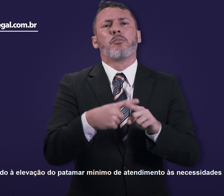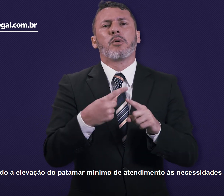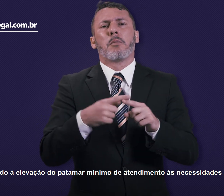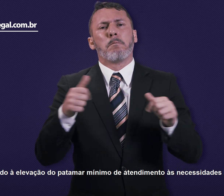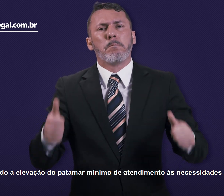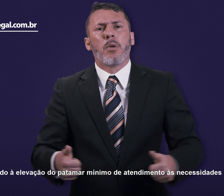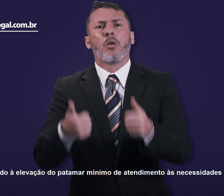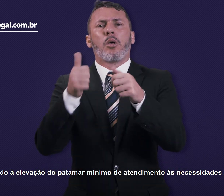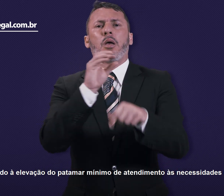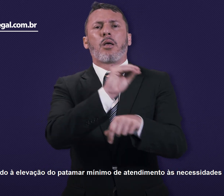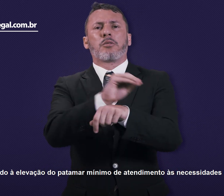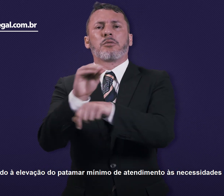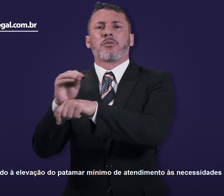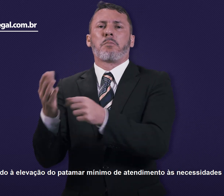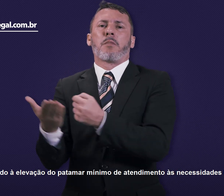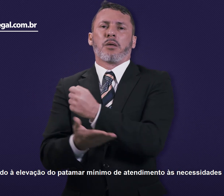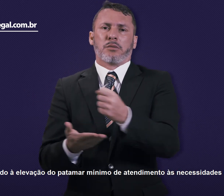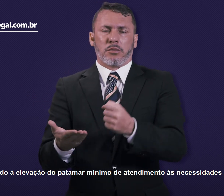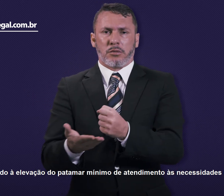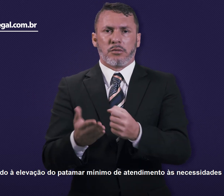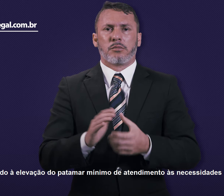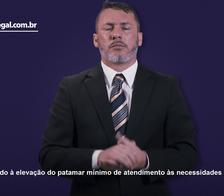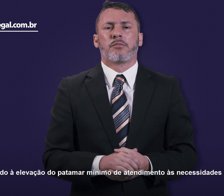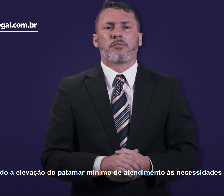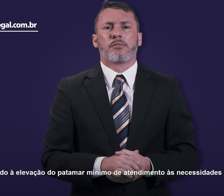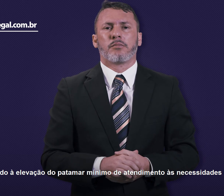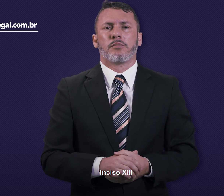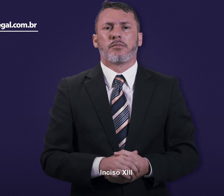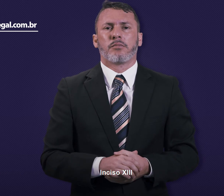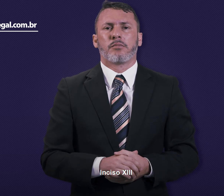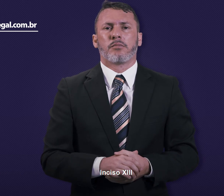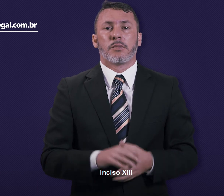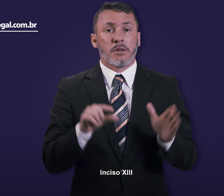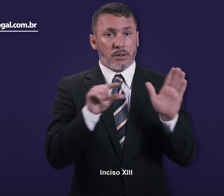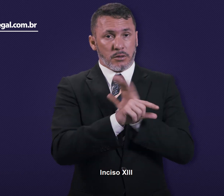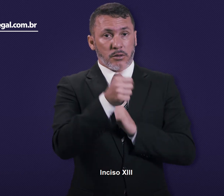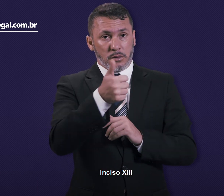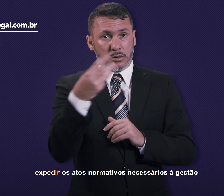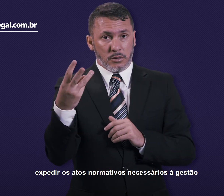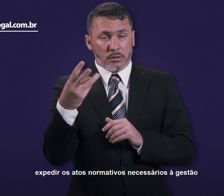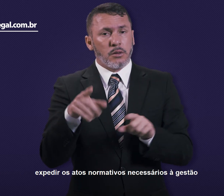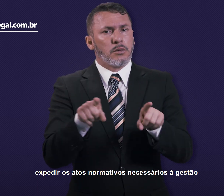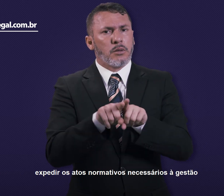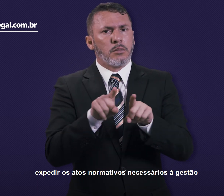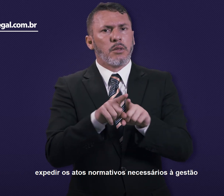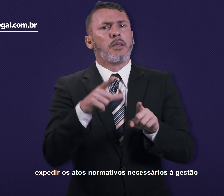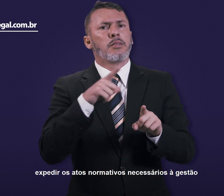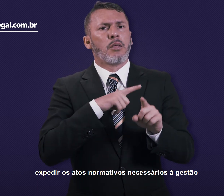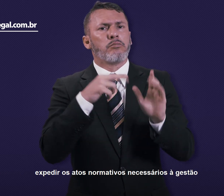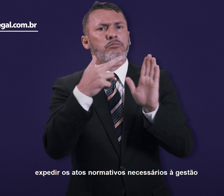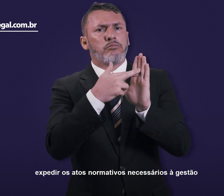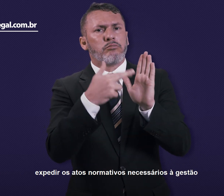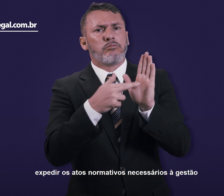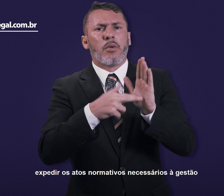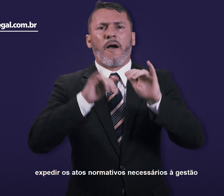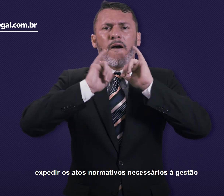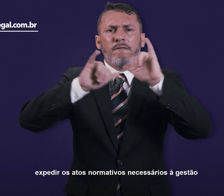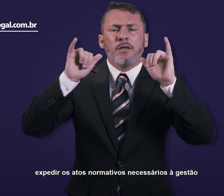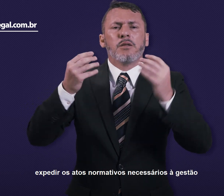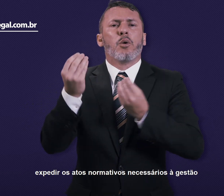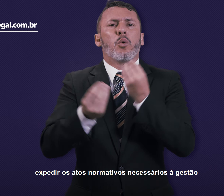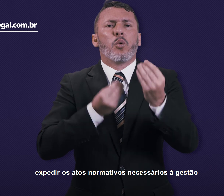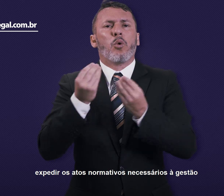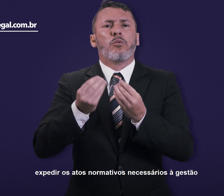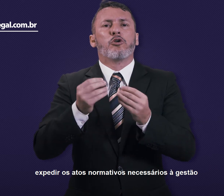do patamar mínimo de atendimento às necessidades básicas. Inciso 13. Expedir os atos